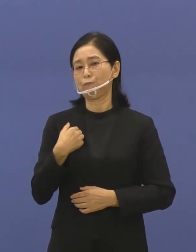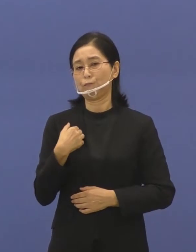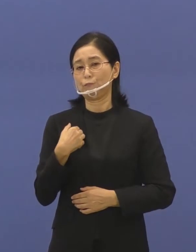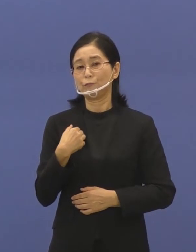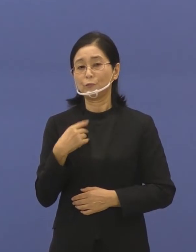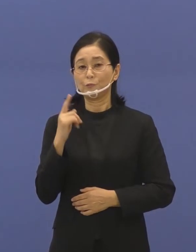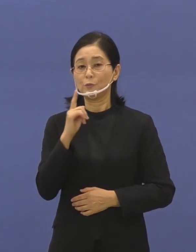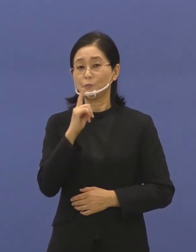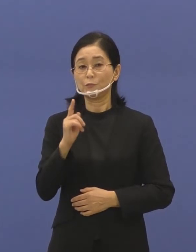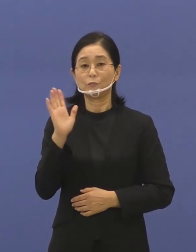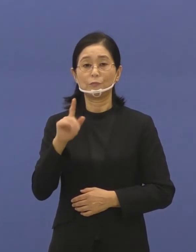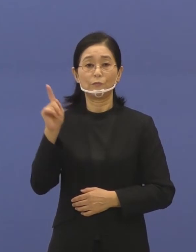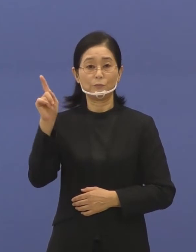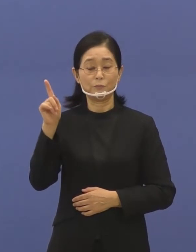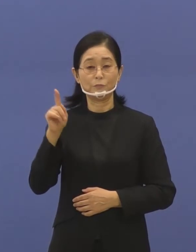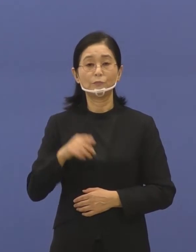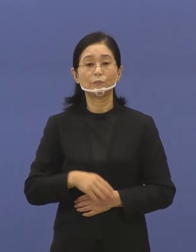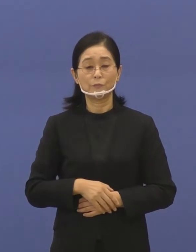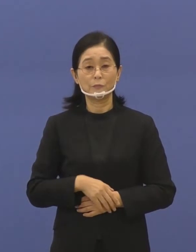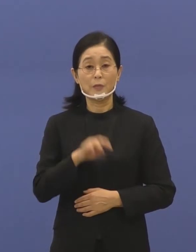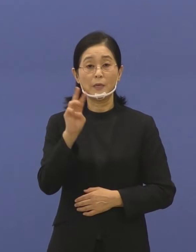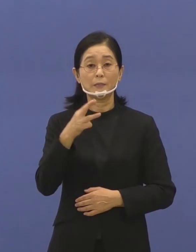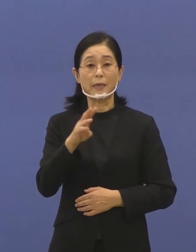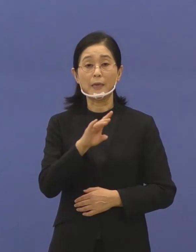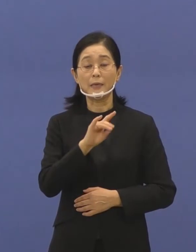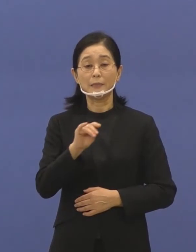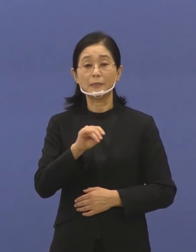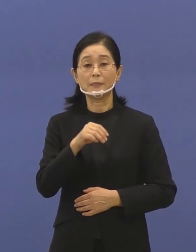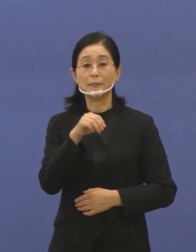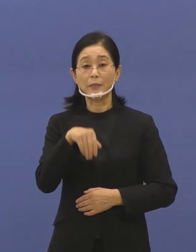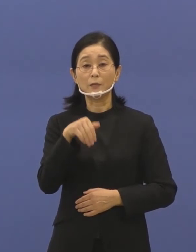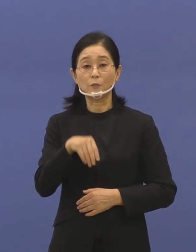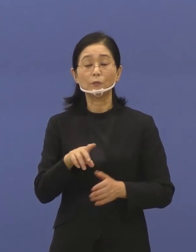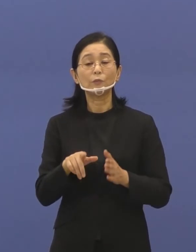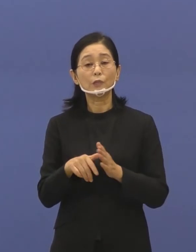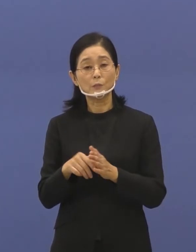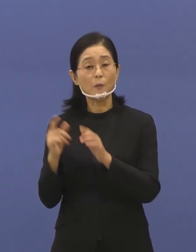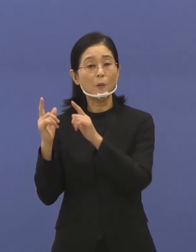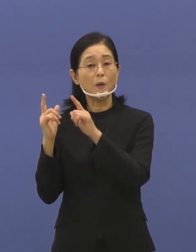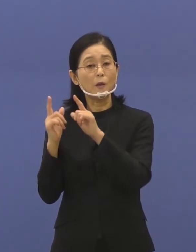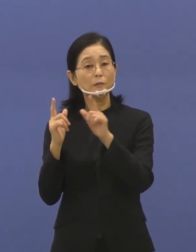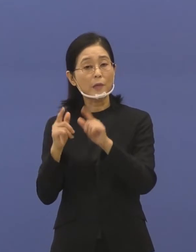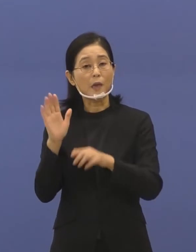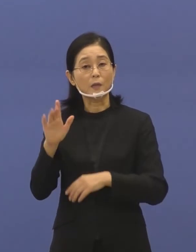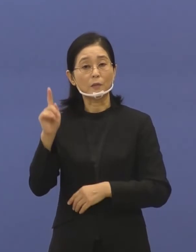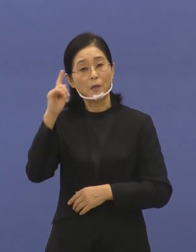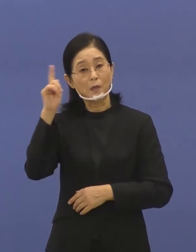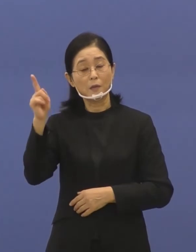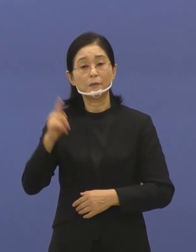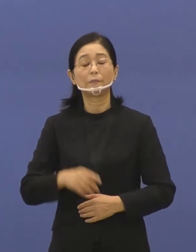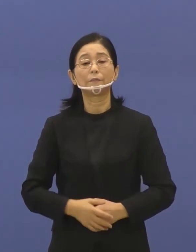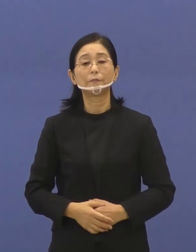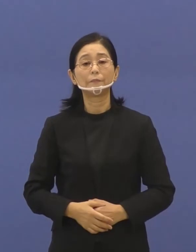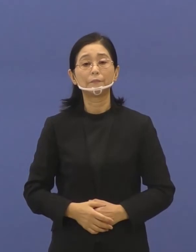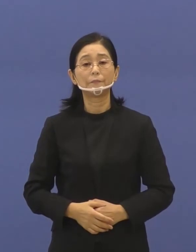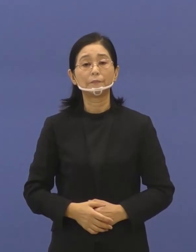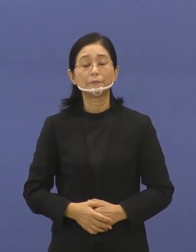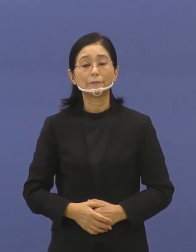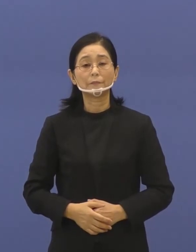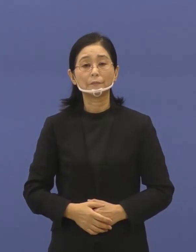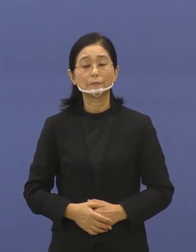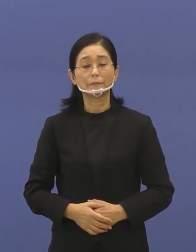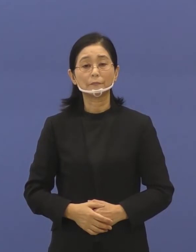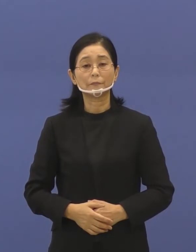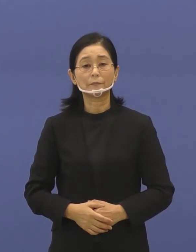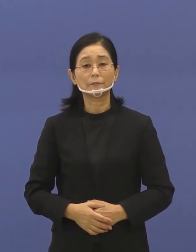話というのも参院選の議論等の中でも、そういった趣旨の発言であるところもあったと思いますけれども、そういった